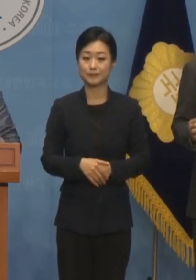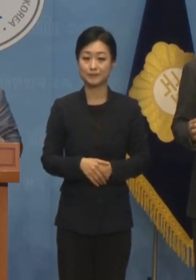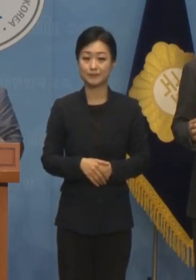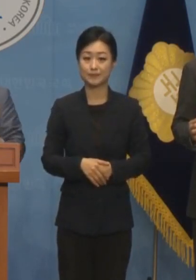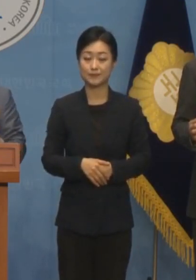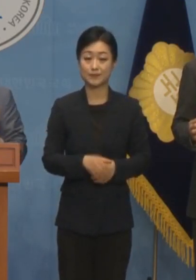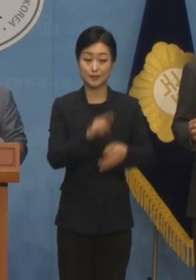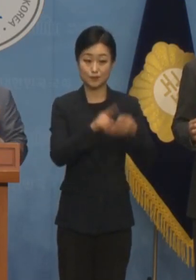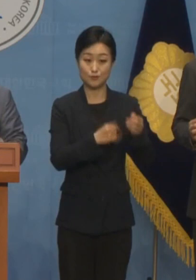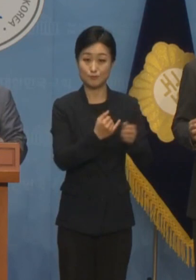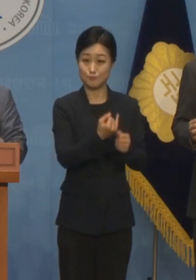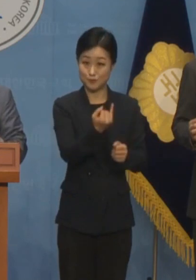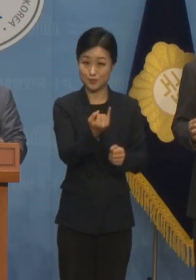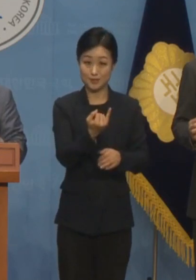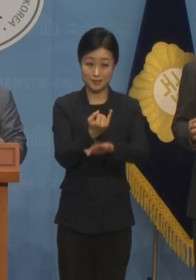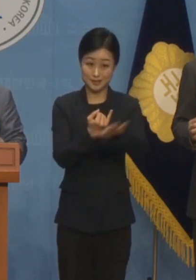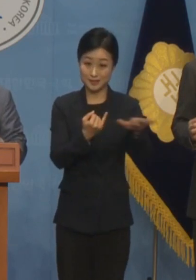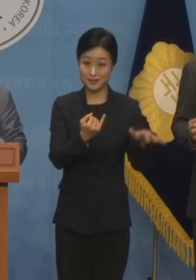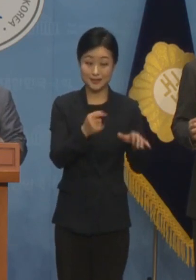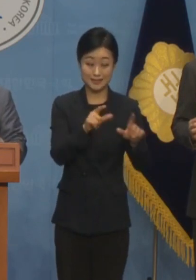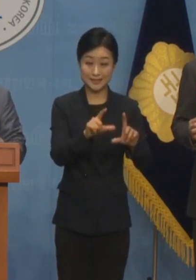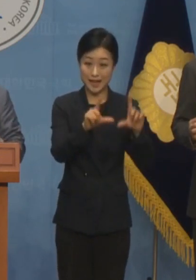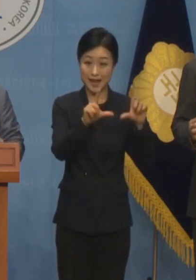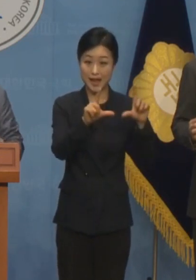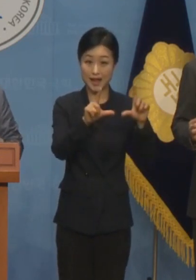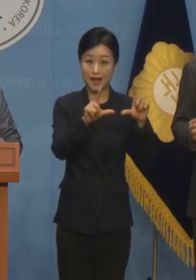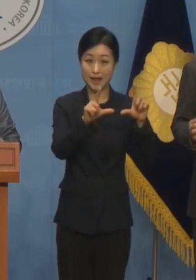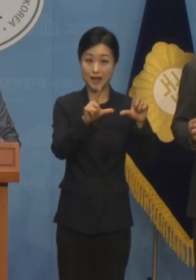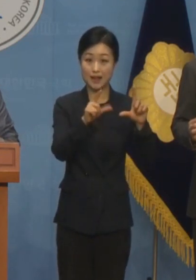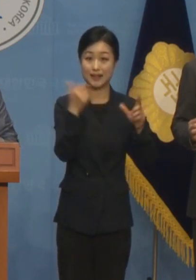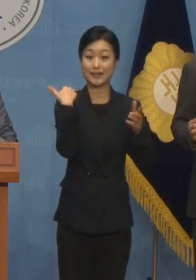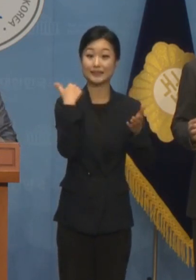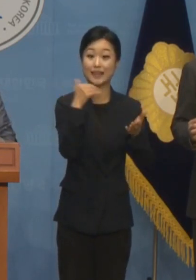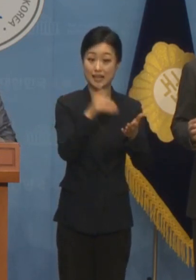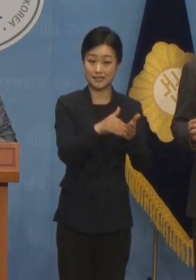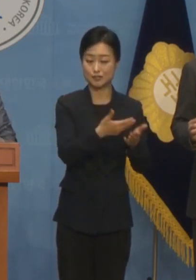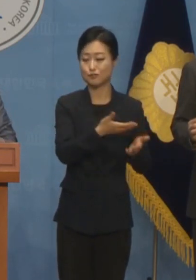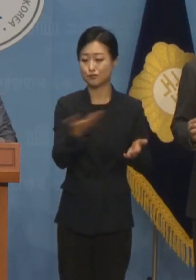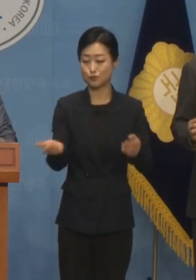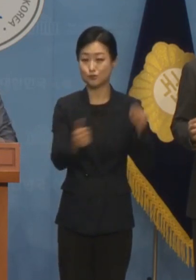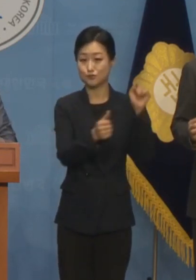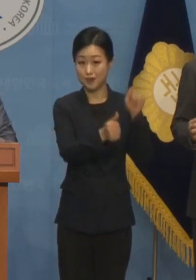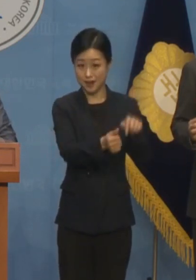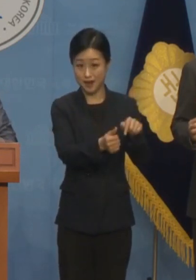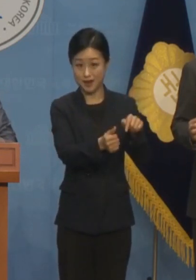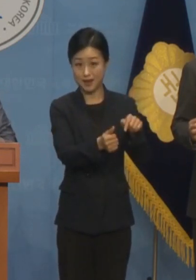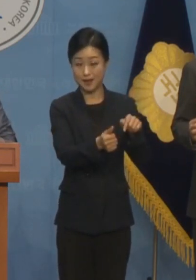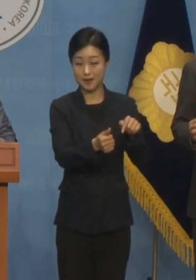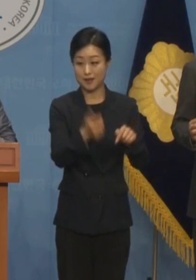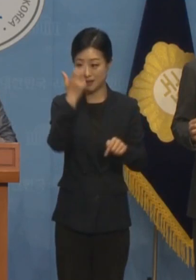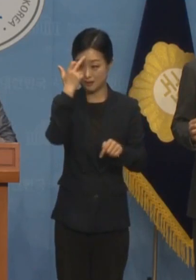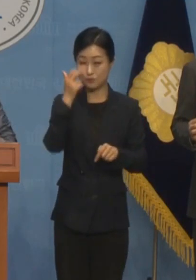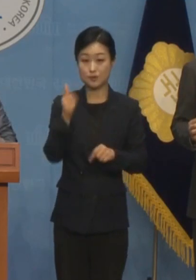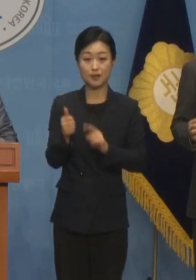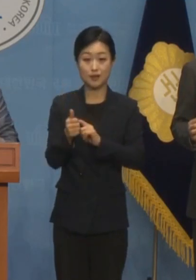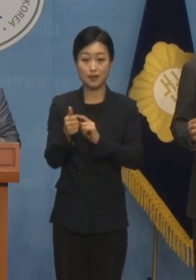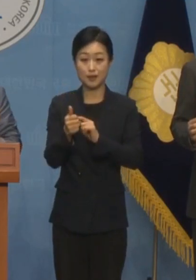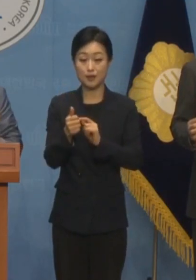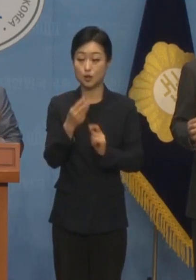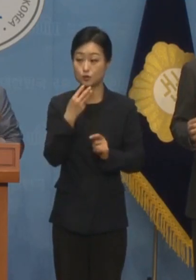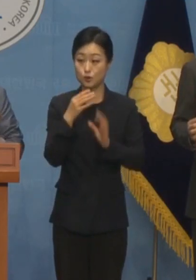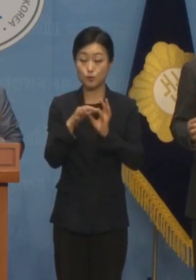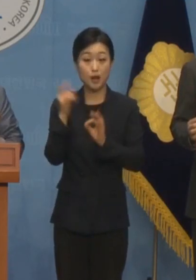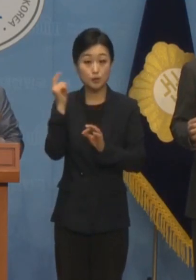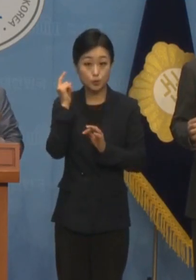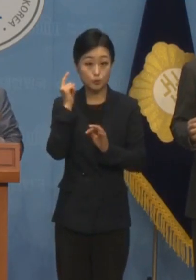가져갔던 그분들이 글쎄 그날 반환 지시를 내렸답니다. 근데 최재형 목사님은 또 서울의 소리팀 단